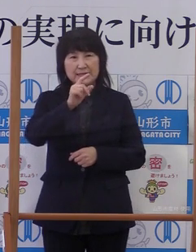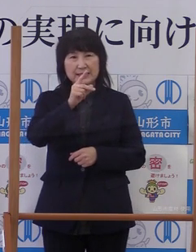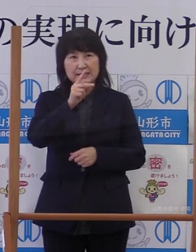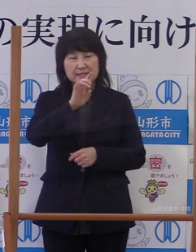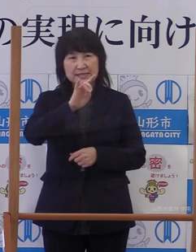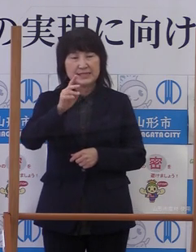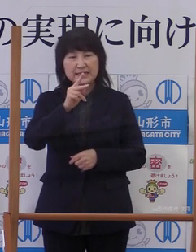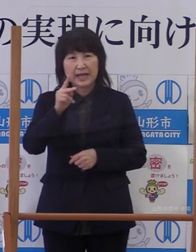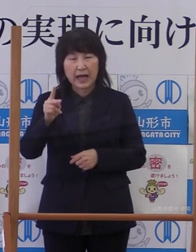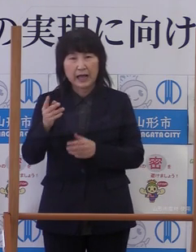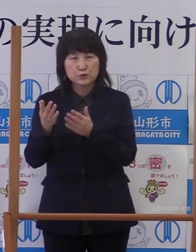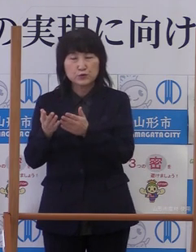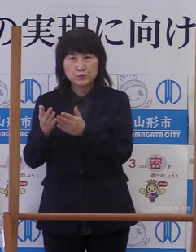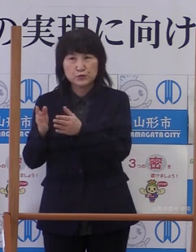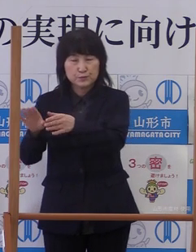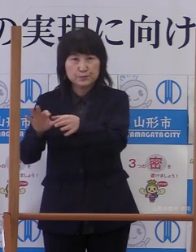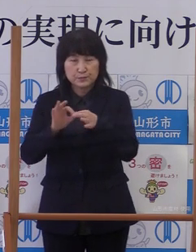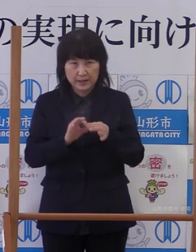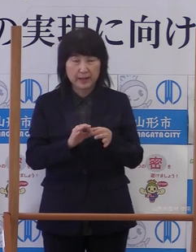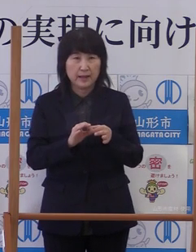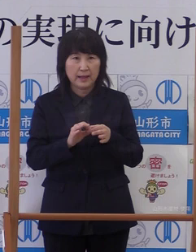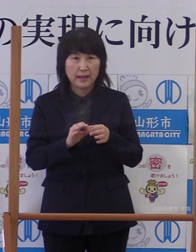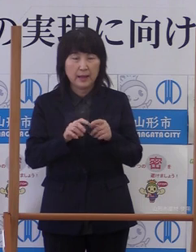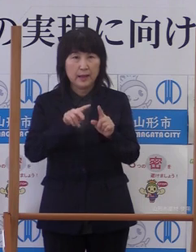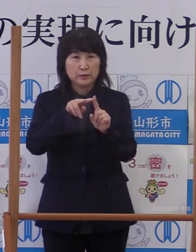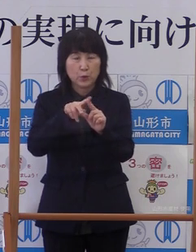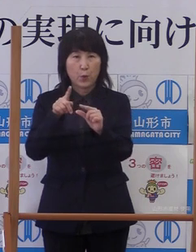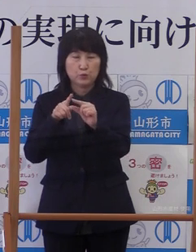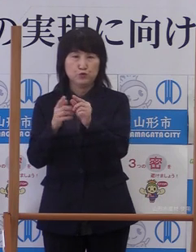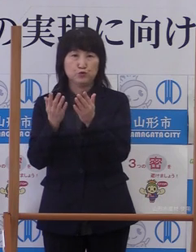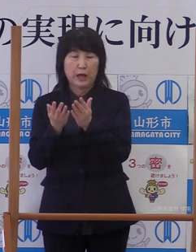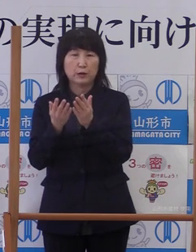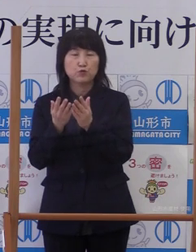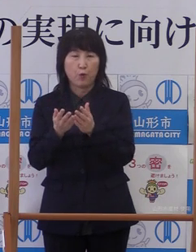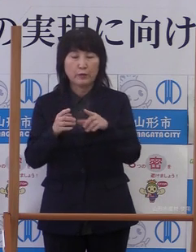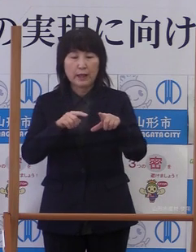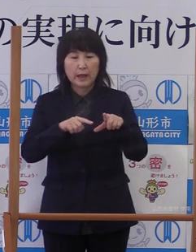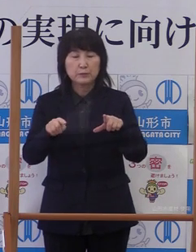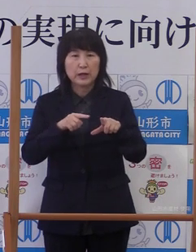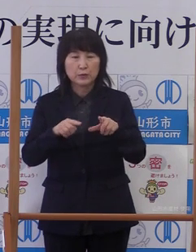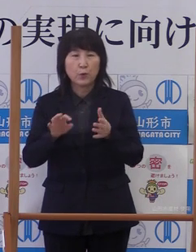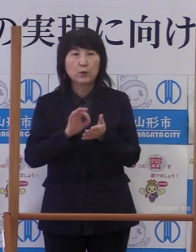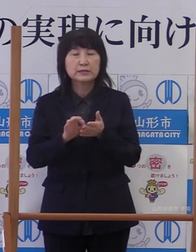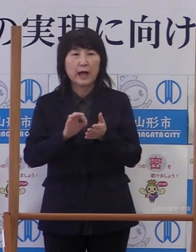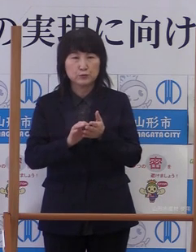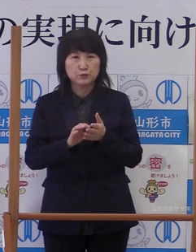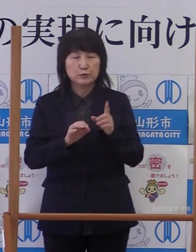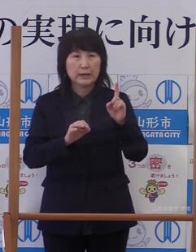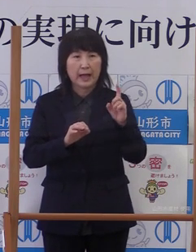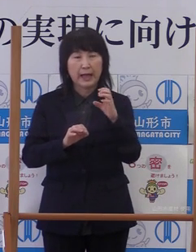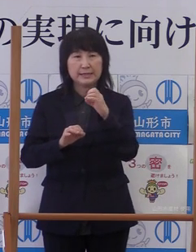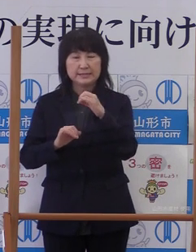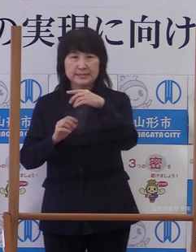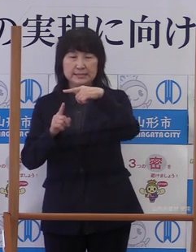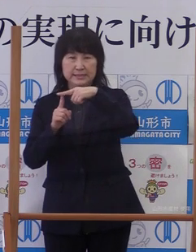き、小中学校においてタブレット端末を活用した ICT 教育の推進を図ります